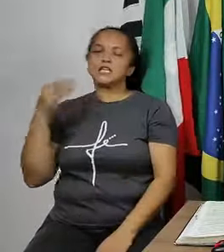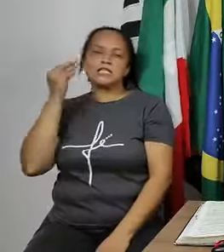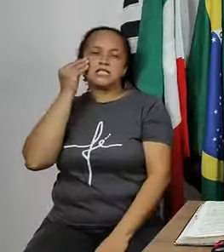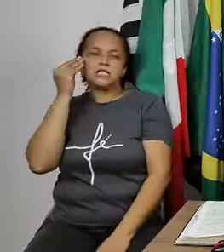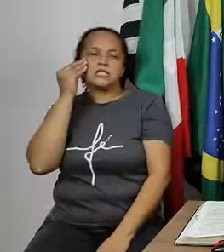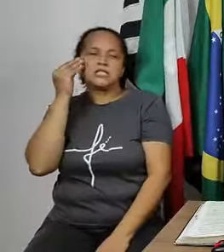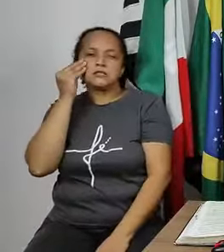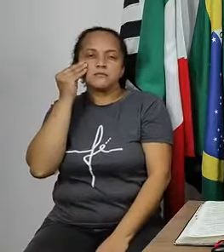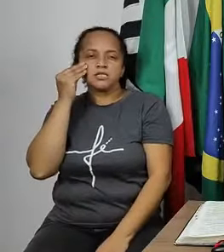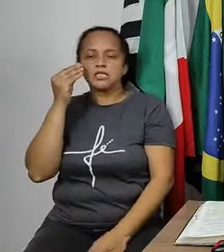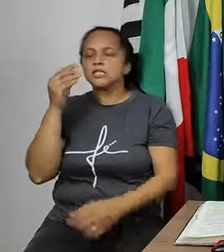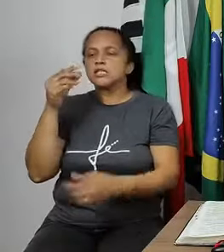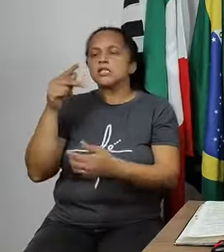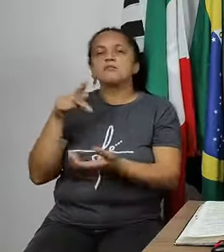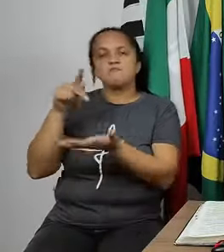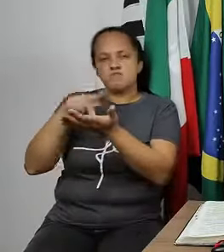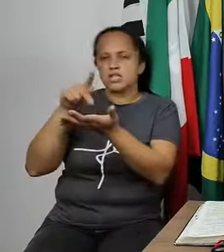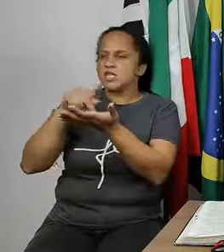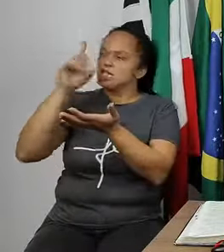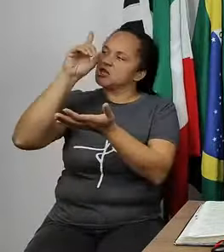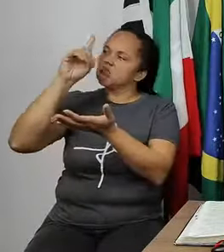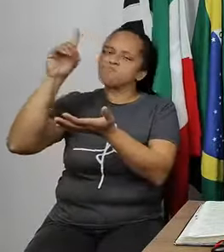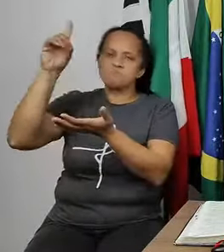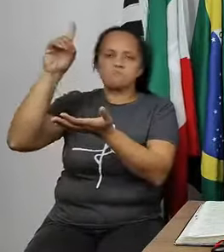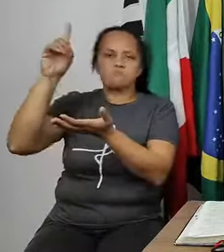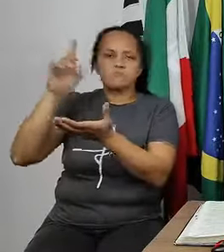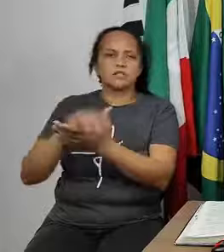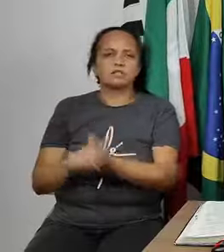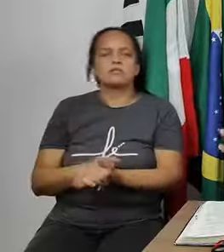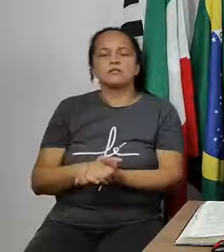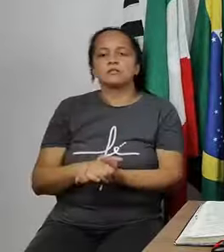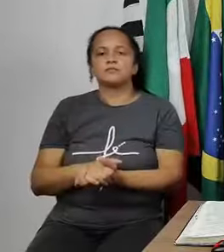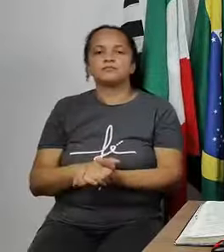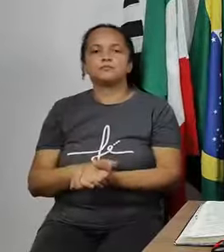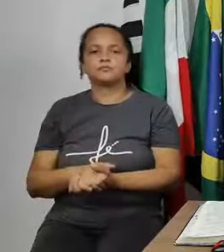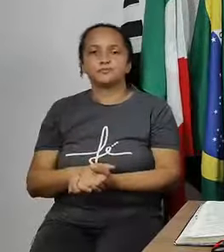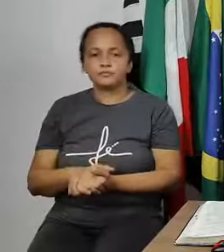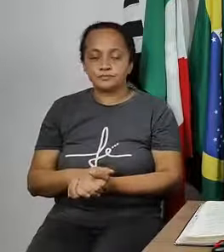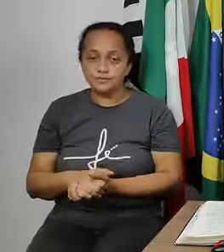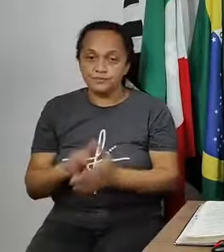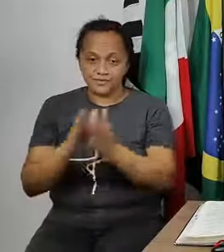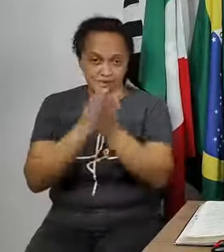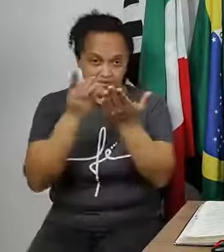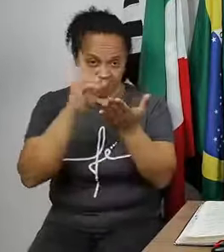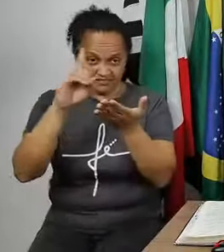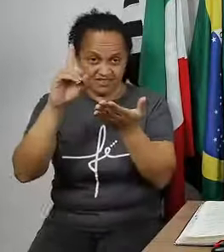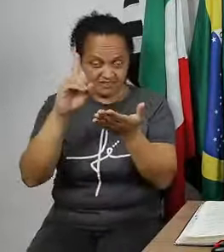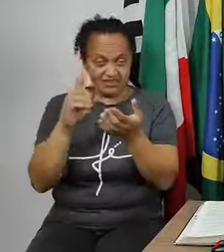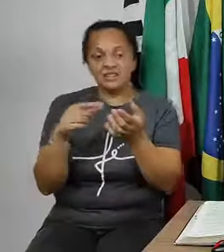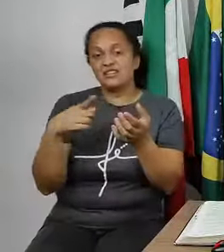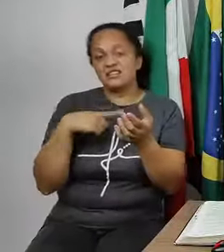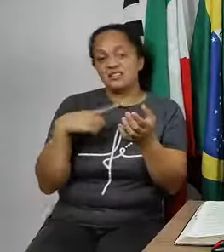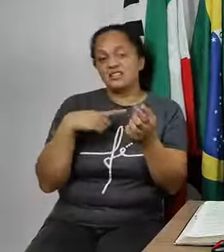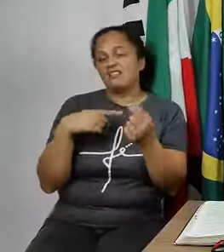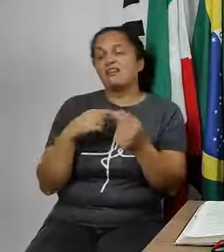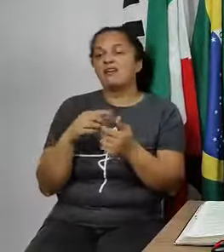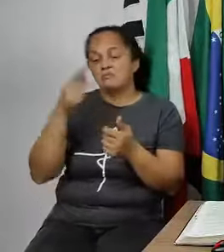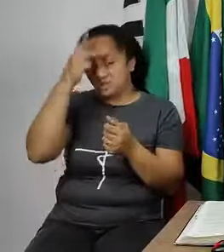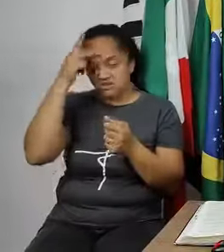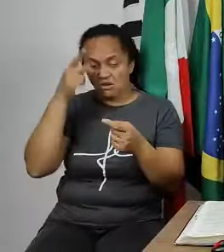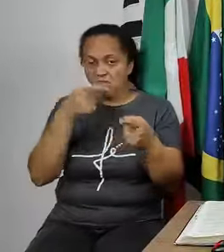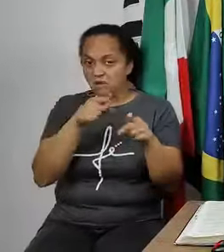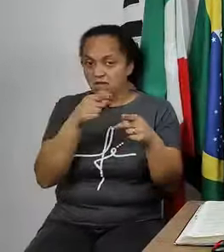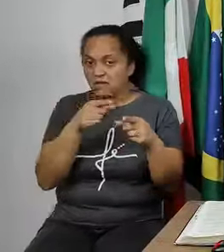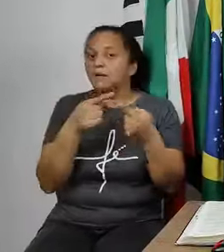com Deus, né? Contra teorias, há argumentos, mas contra fatos não. Por